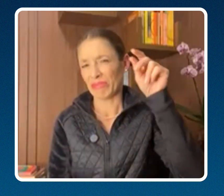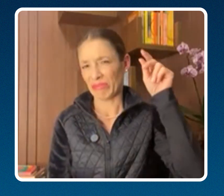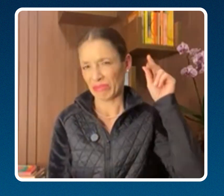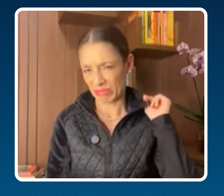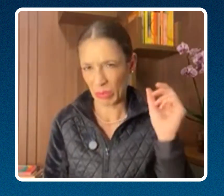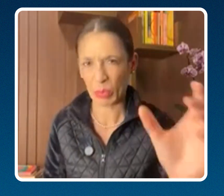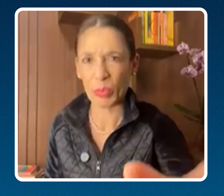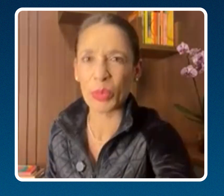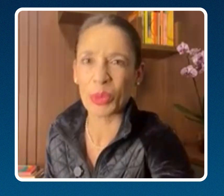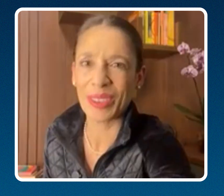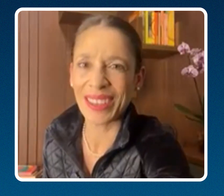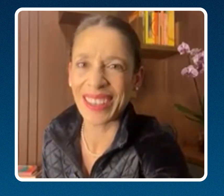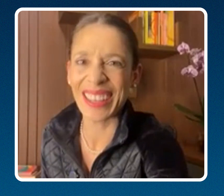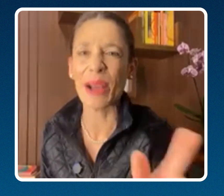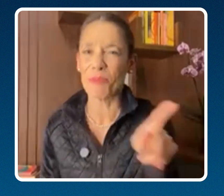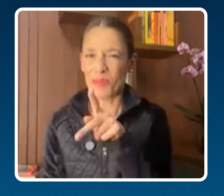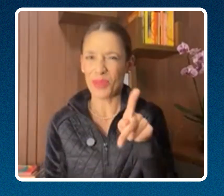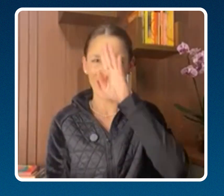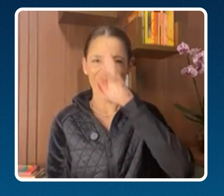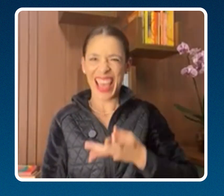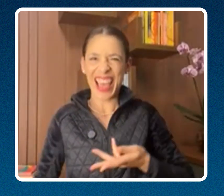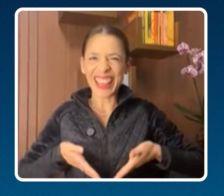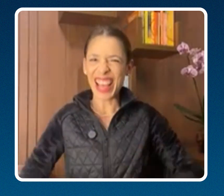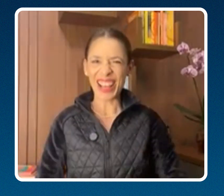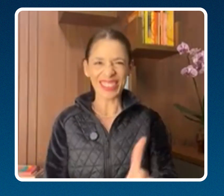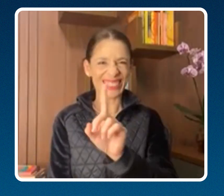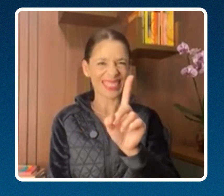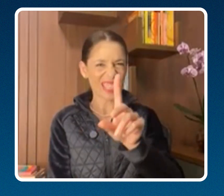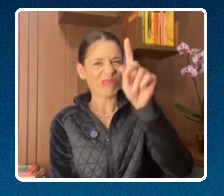acho que nem minha professora Débora tinha nascido ainda, porque